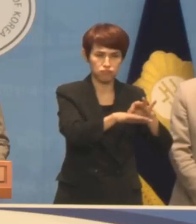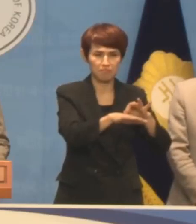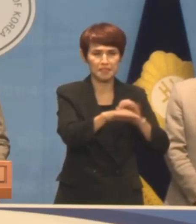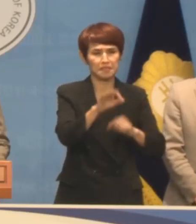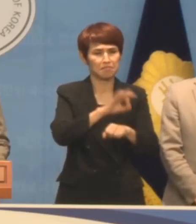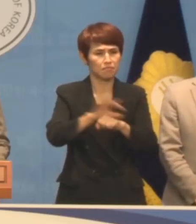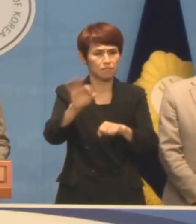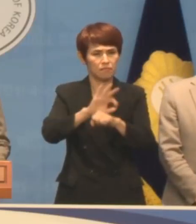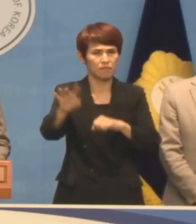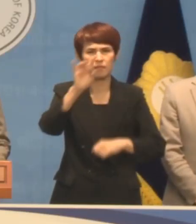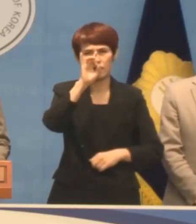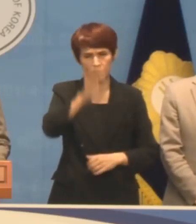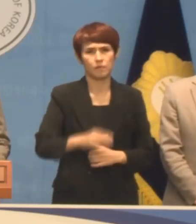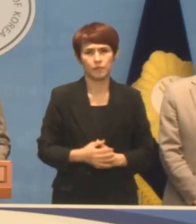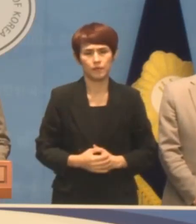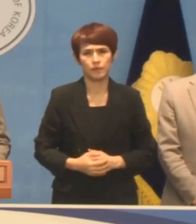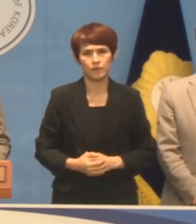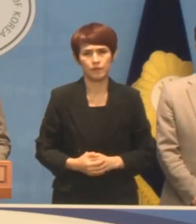다루어서는 절대 안 됩니다.